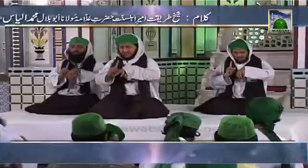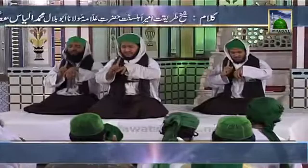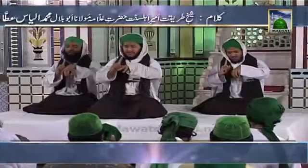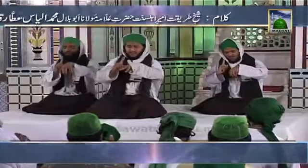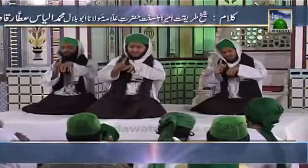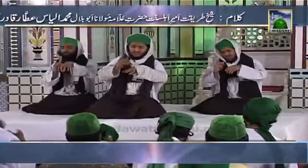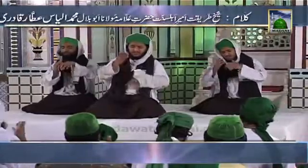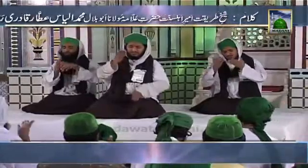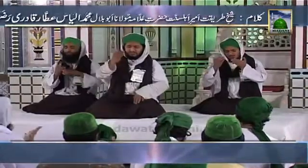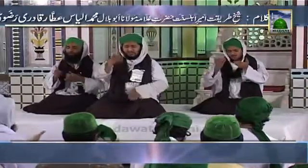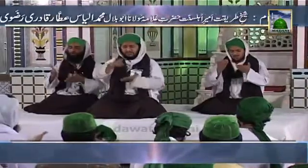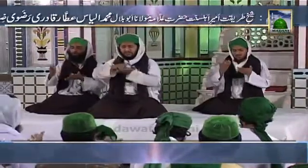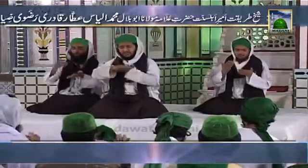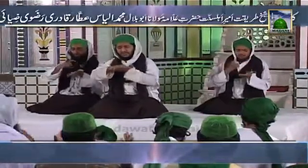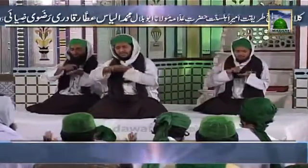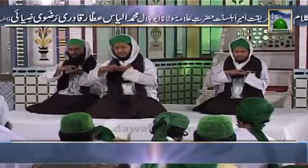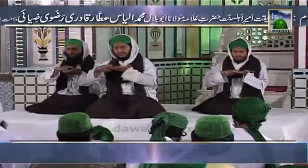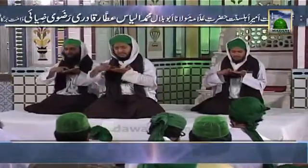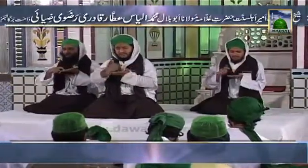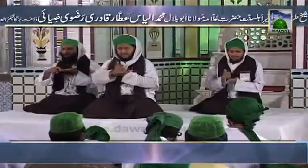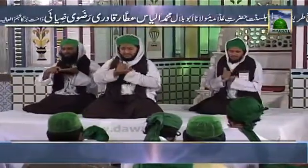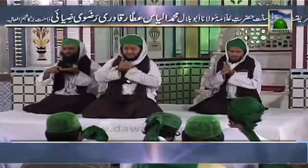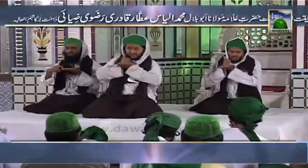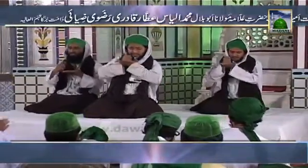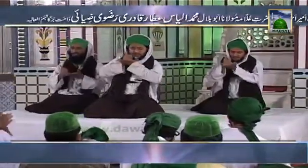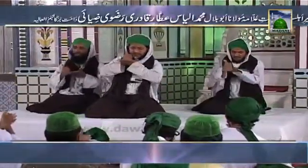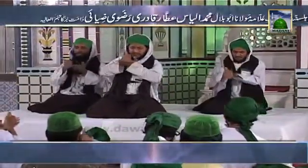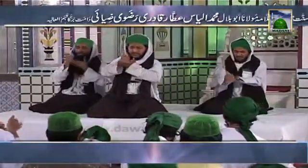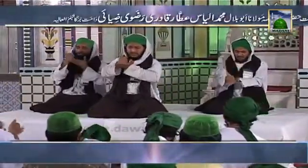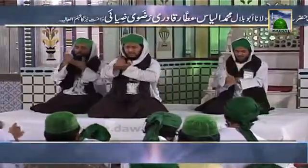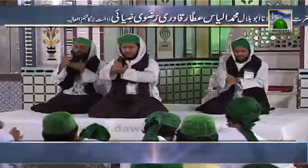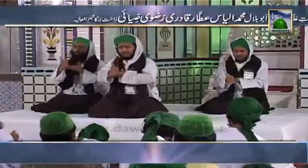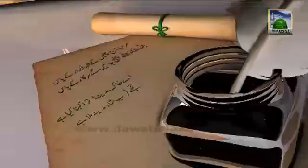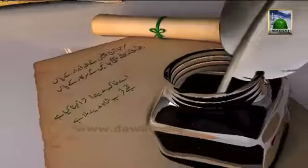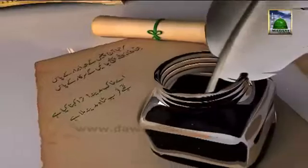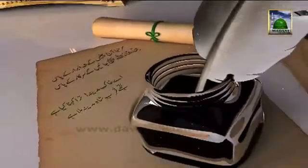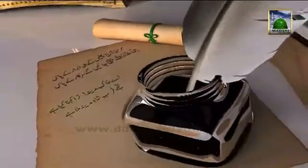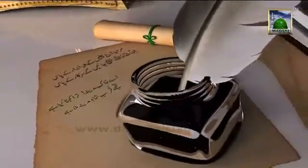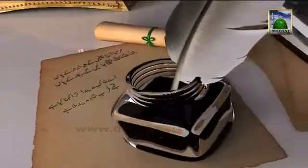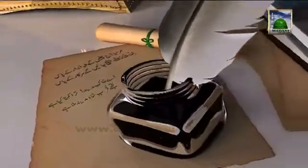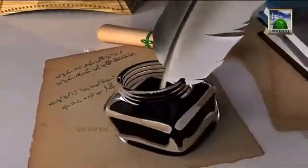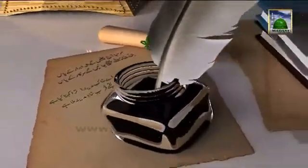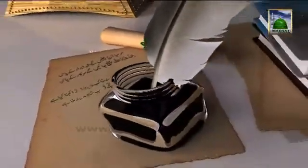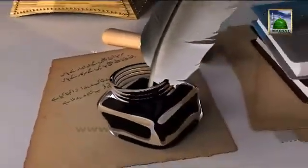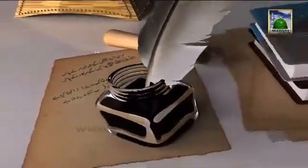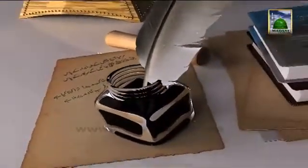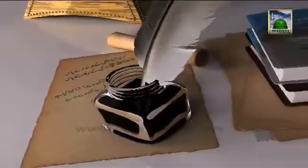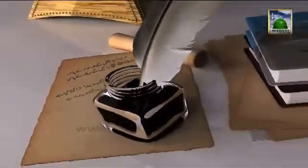مدینے کا اس کو مہمان کیا جس پر